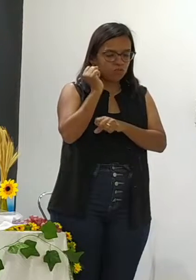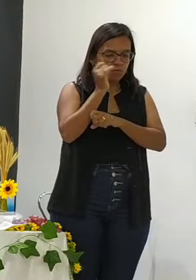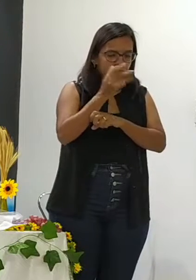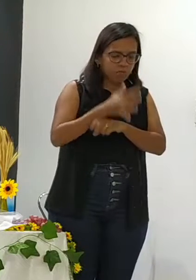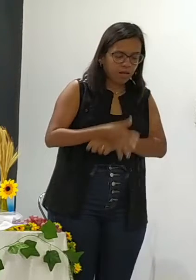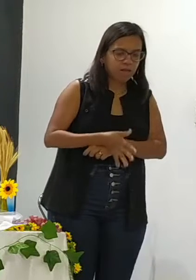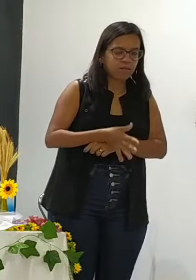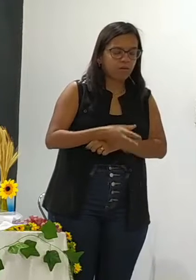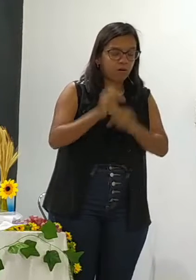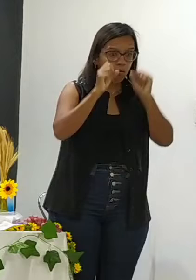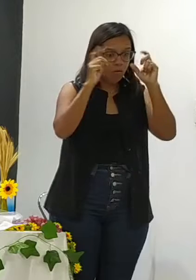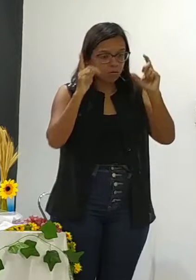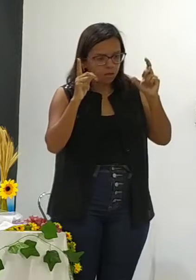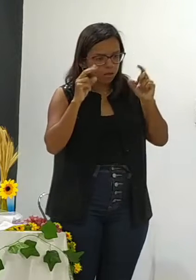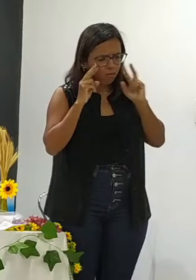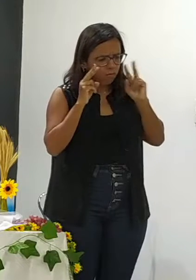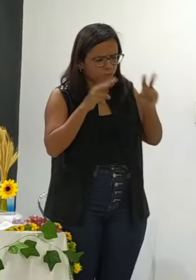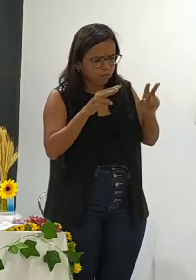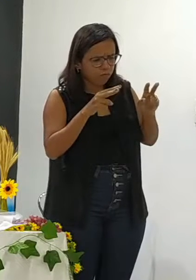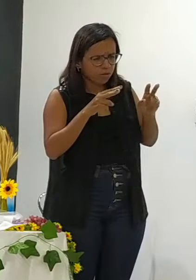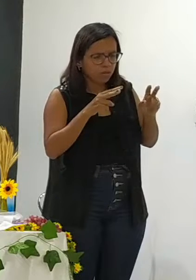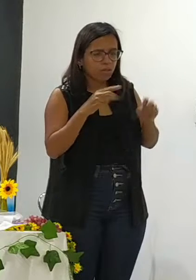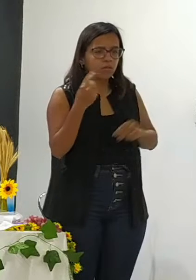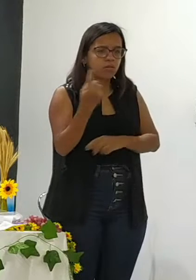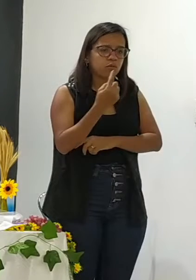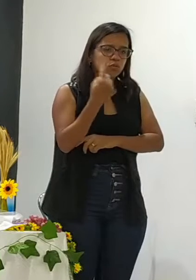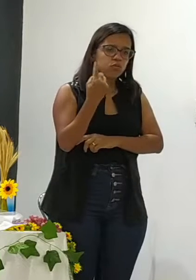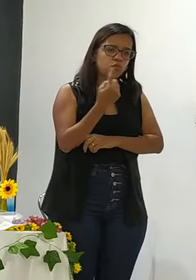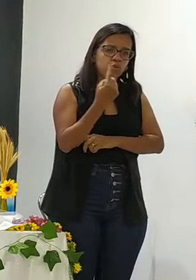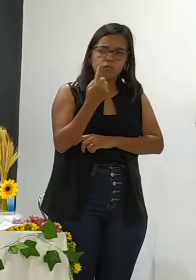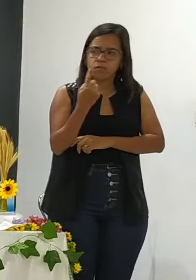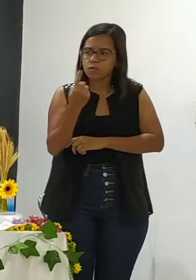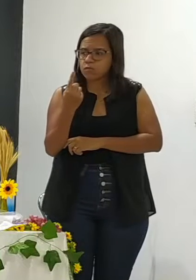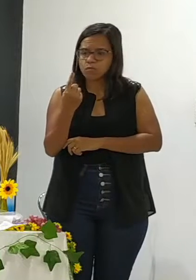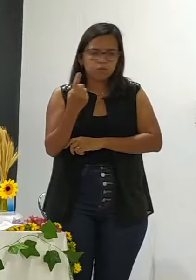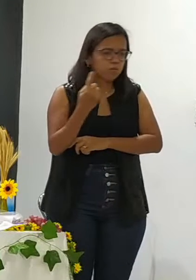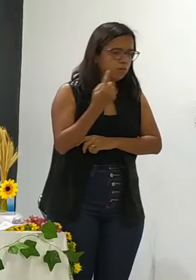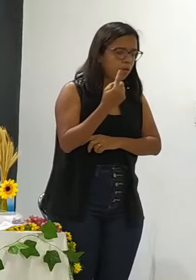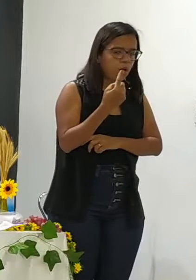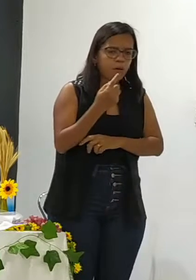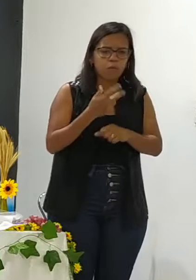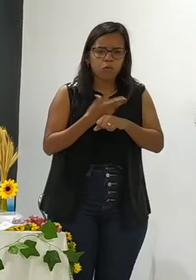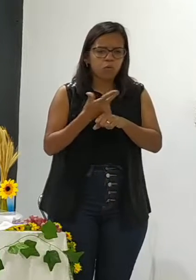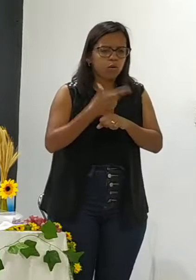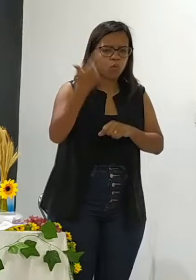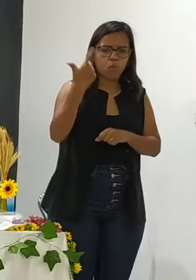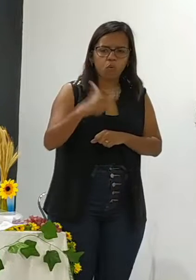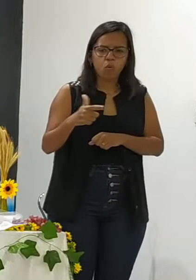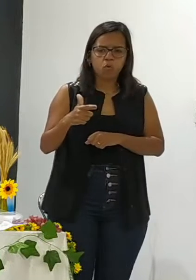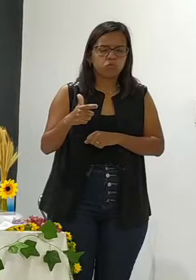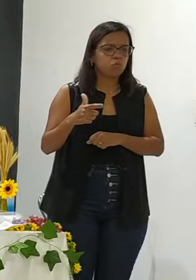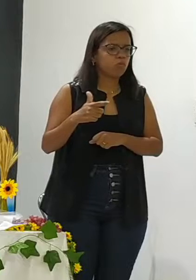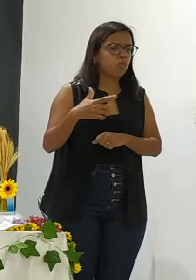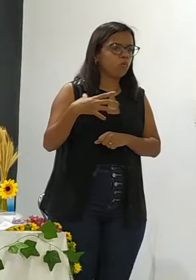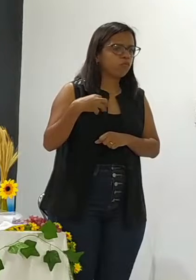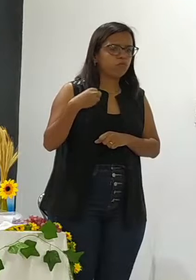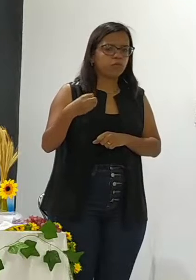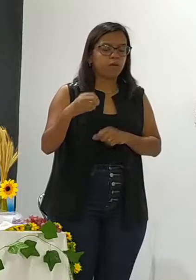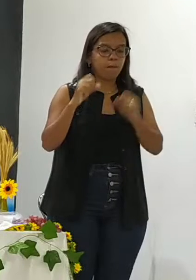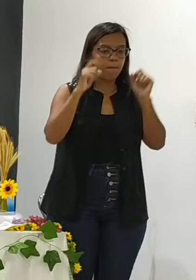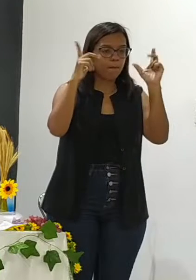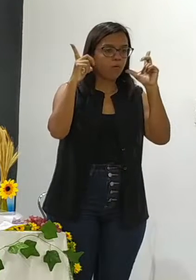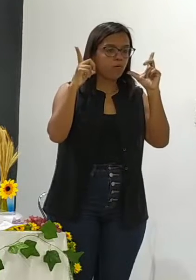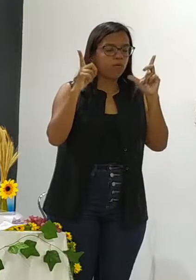aquele menino sozinho comigo naquela cama. Quando eu procurei, eu vi o outro. Procurei, eu vi a mãe dele, e eu